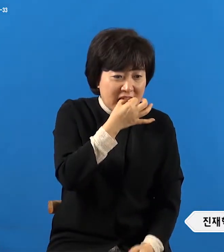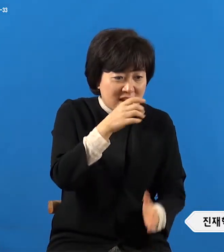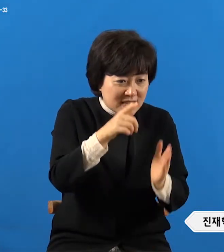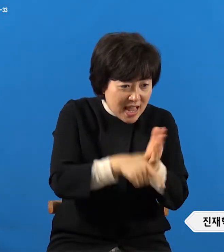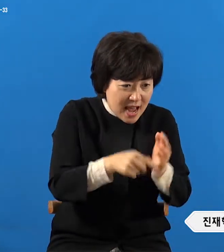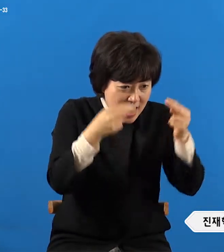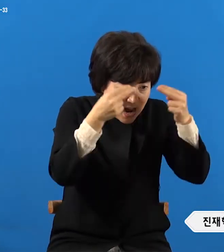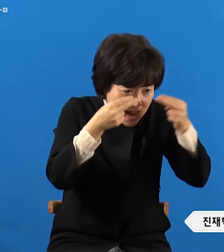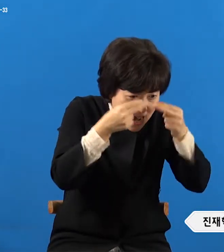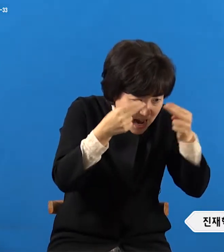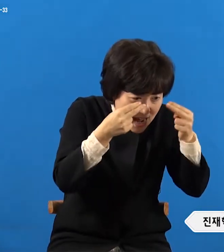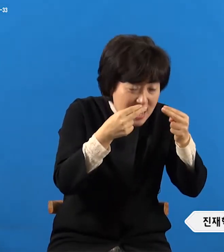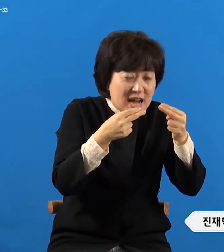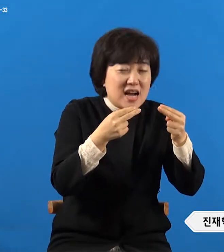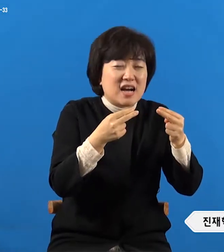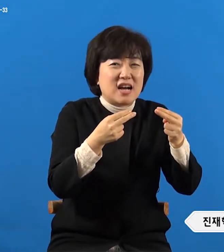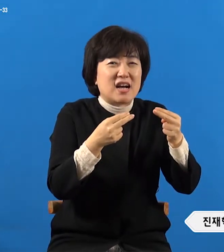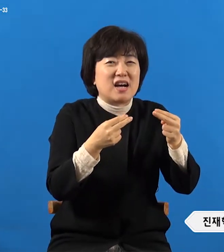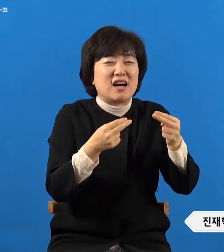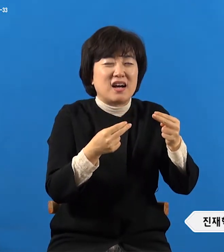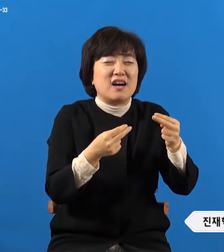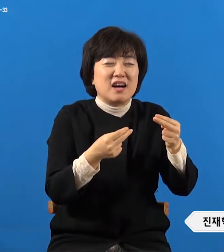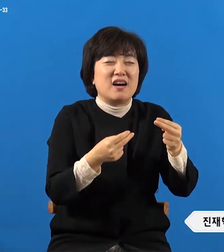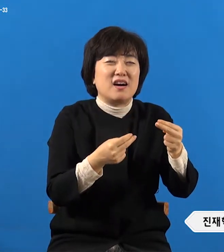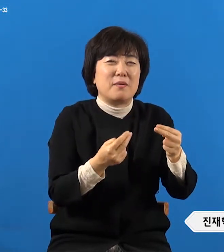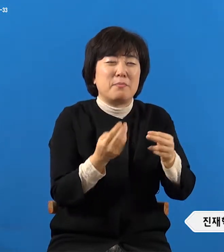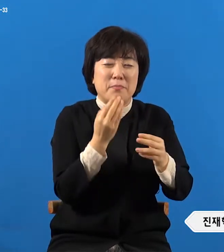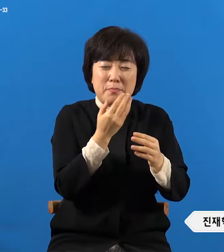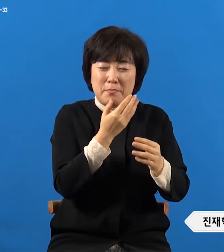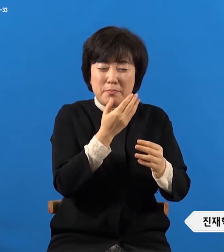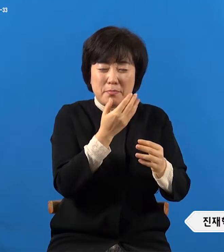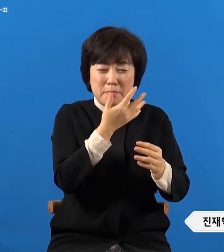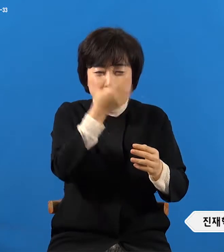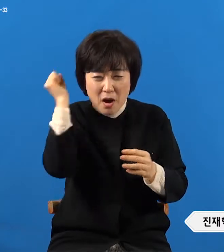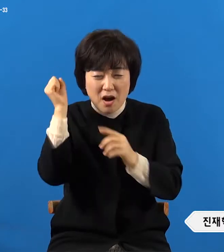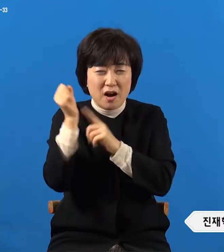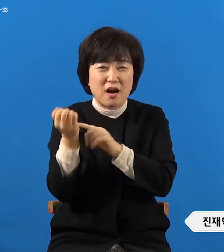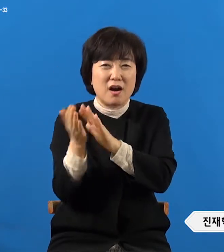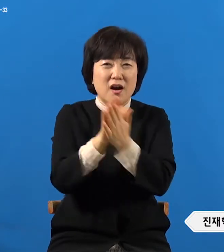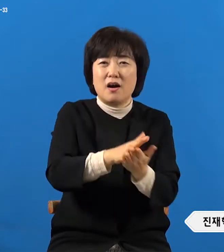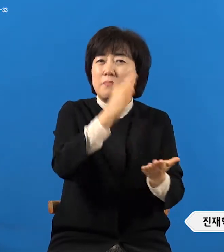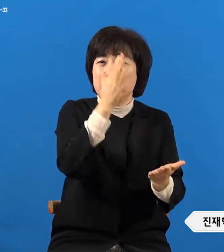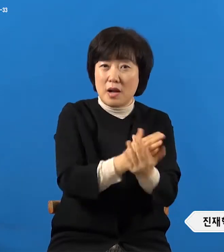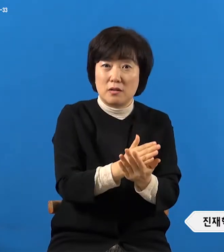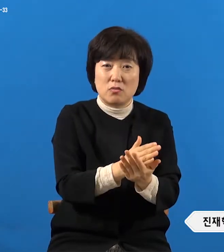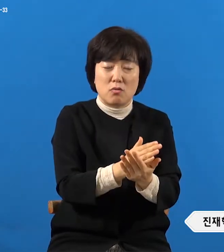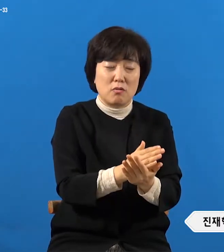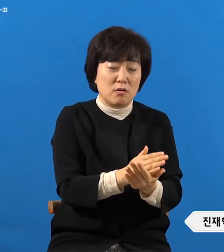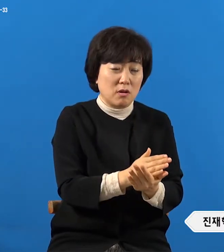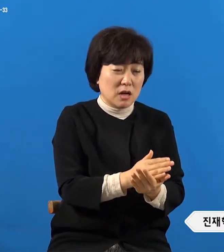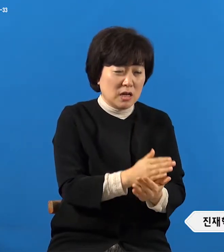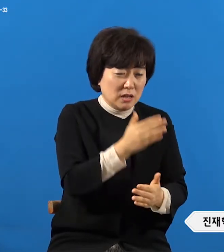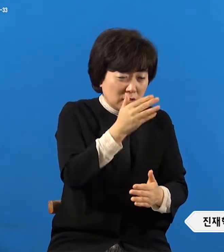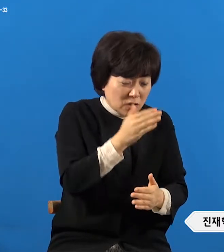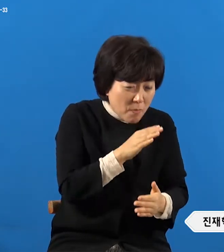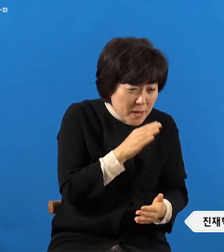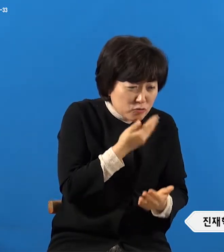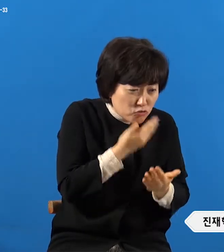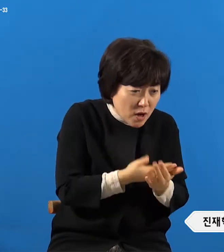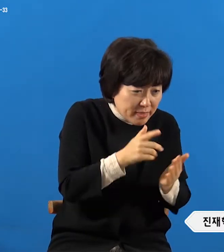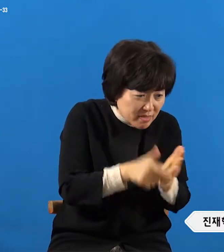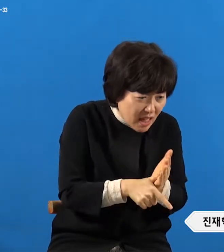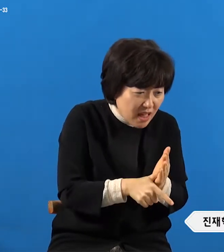여전히 변함없이 내 인간 관계보다 하나님을, 내 원하는 것보다 주님이 원하시는 것을, 내